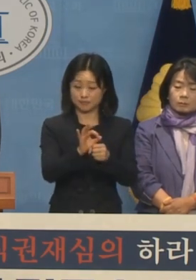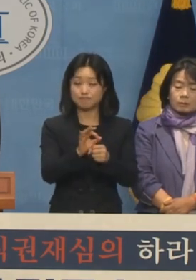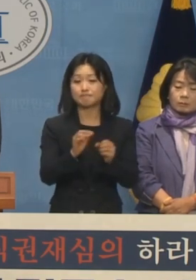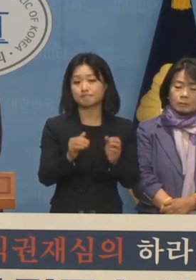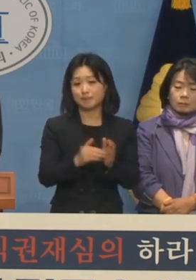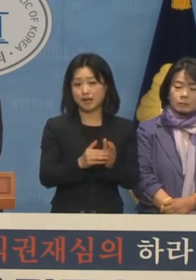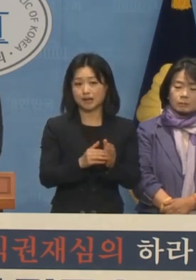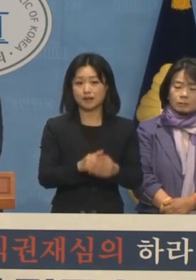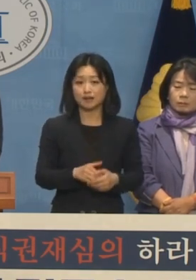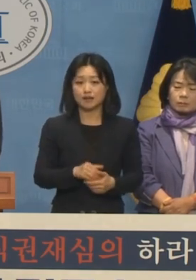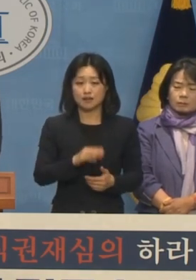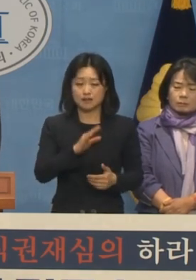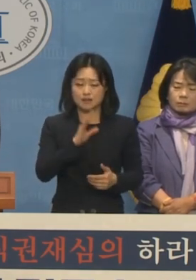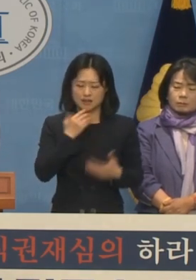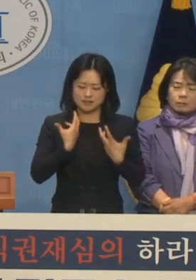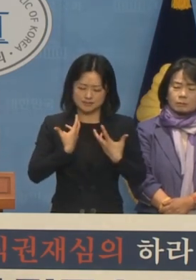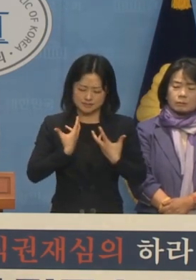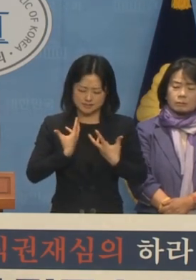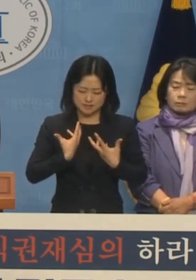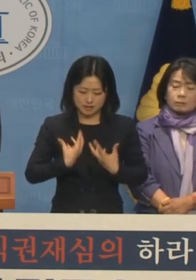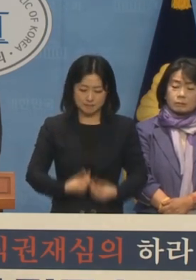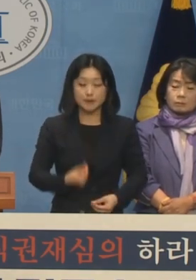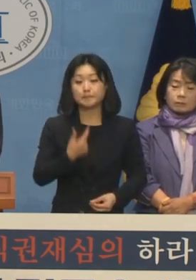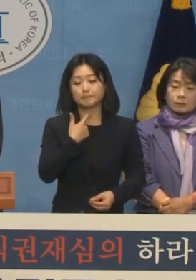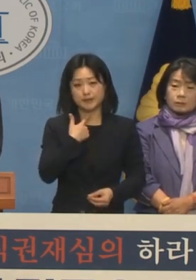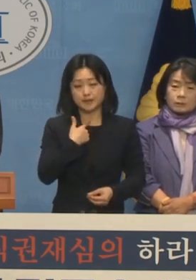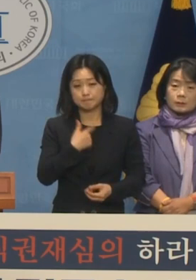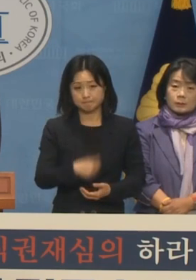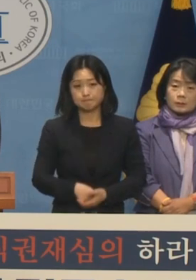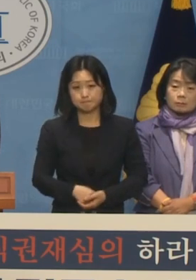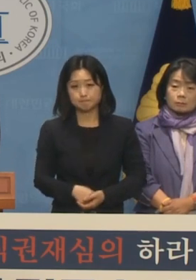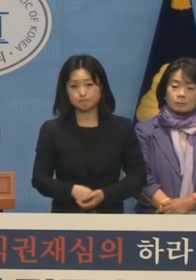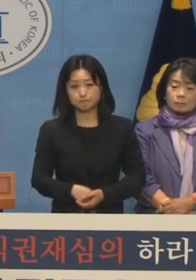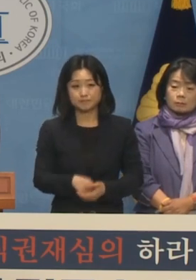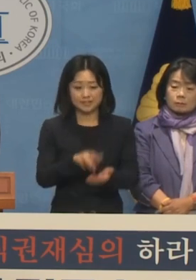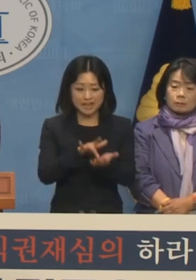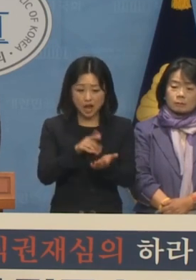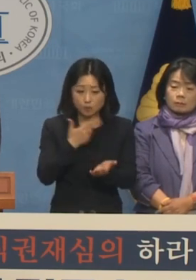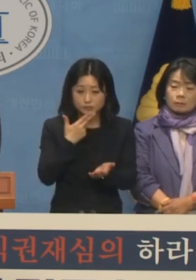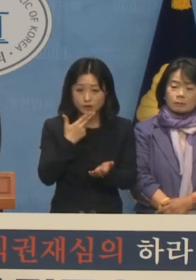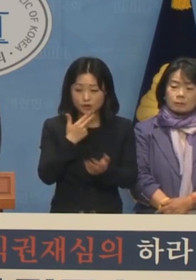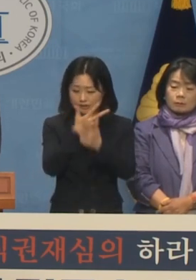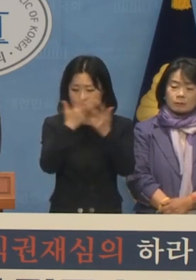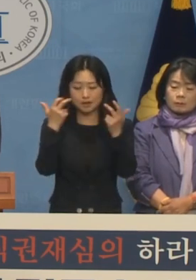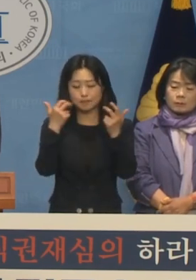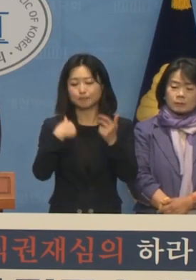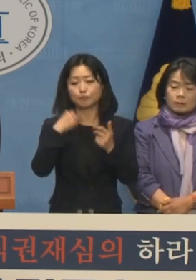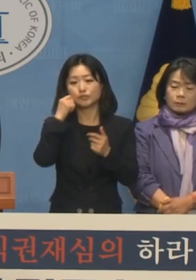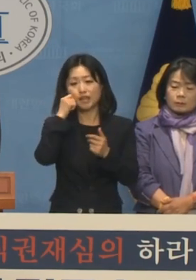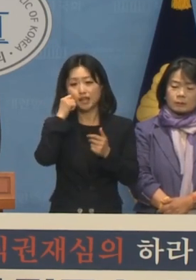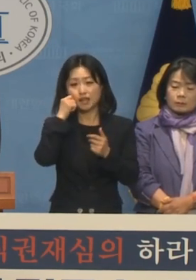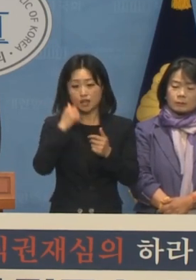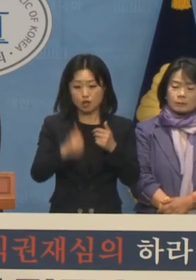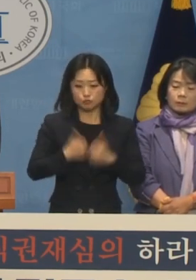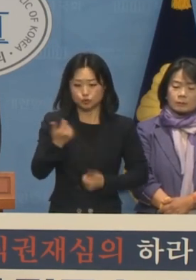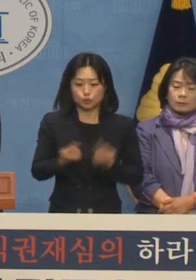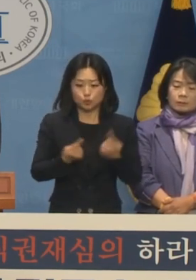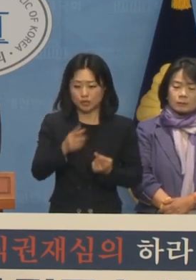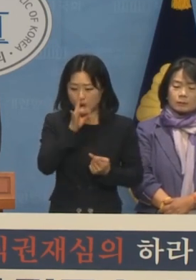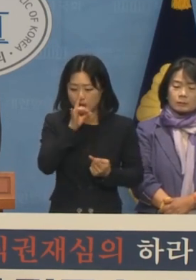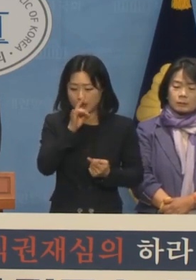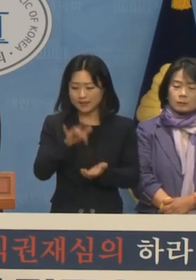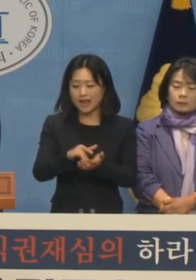꺾어왔던 길은 너무 참담할 수밖에 없었습니다. 약이 없으면 잠을 못 자고 분노 조절이 안 돼서 약을